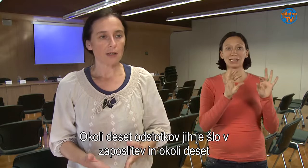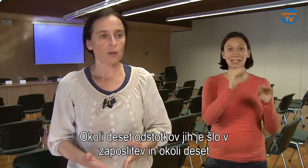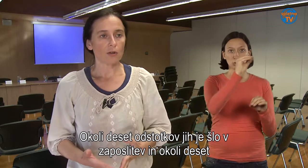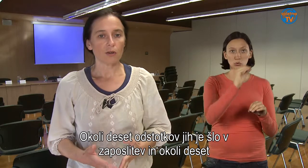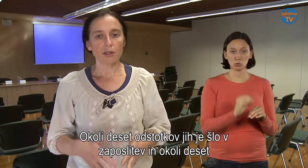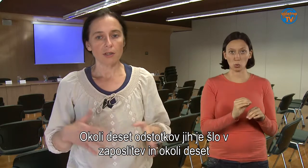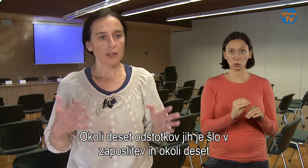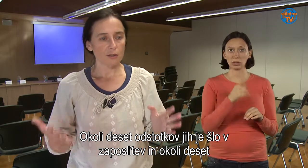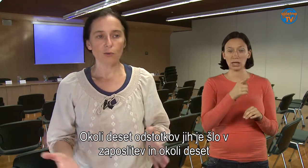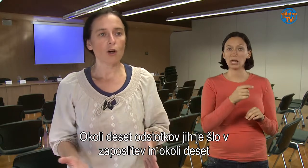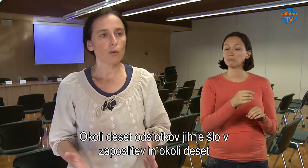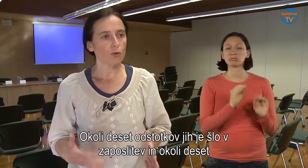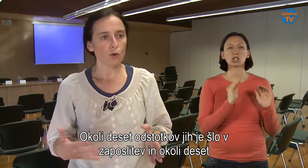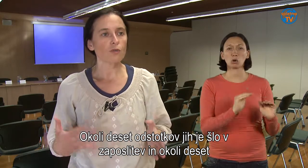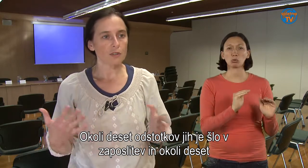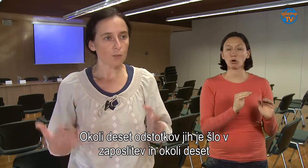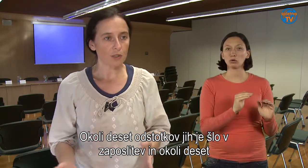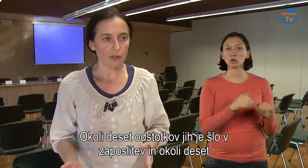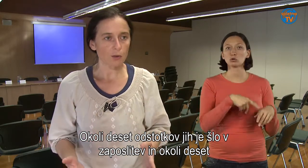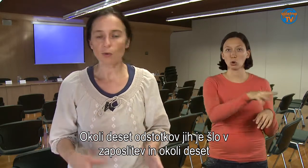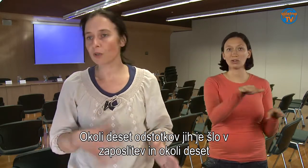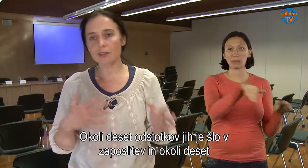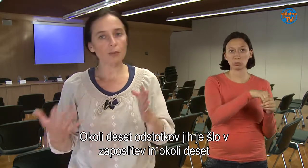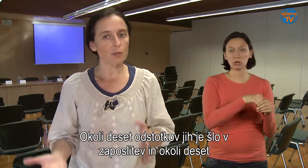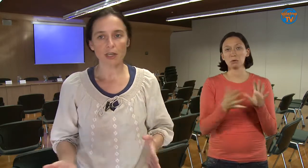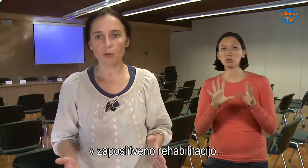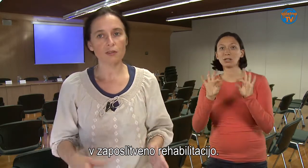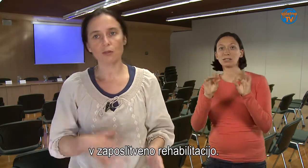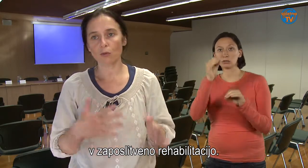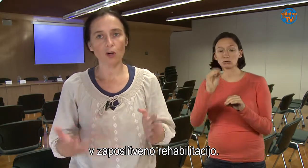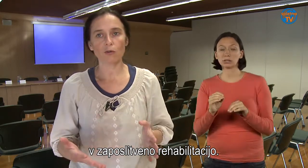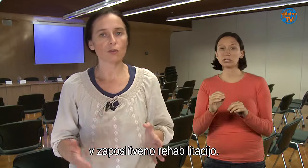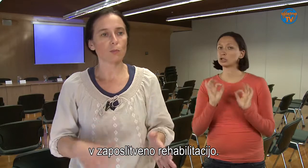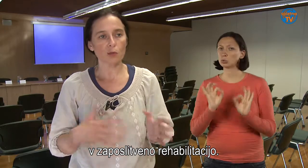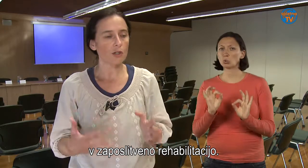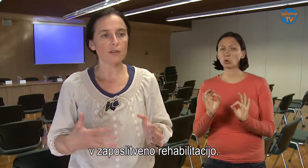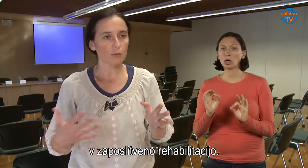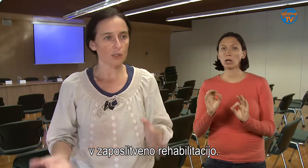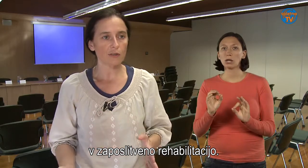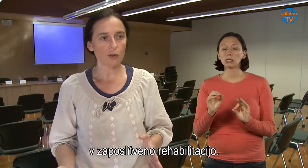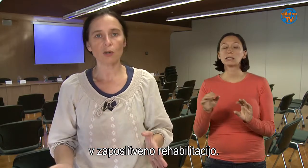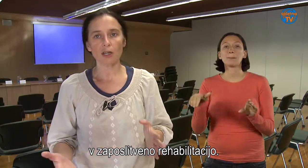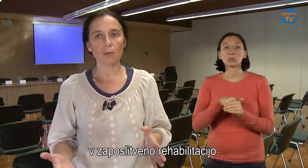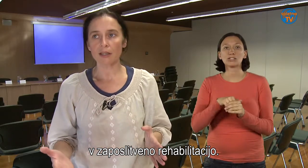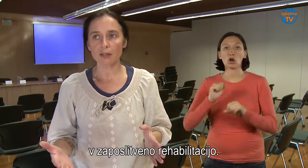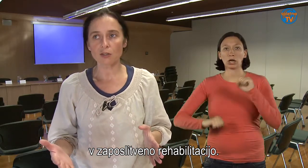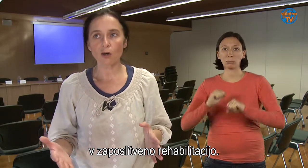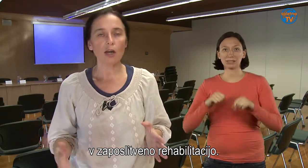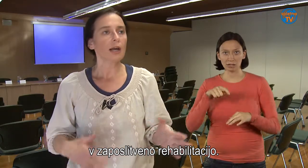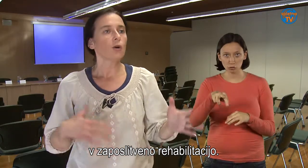10% jih je zagotovo šlo v zaposlitev. Okrog 10% je zagotovo so prišli v zaposlitveno rehabilitacijo.